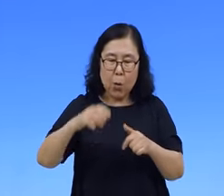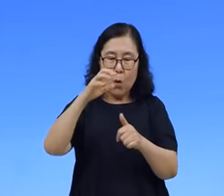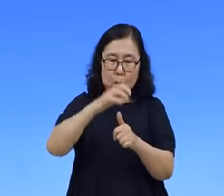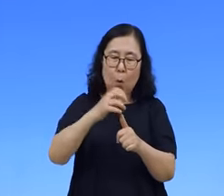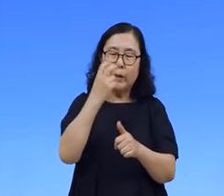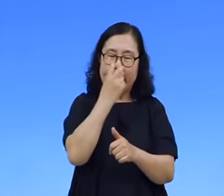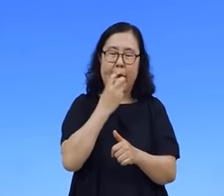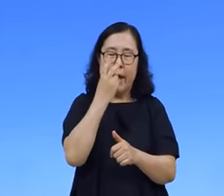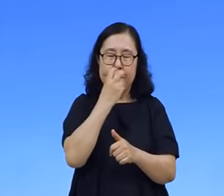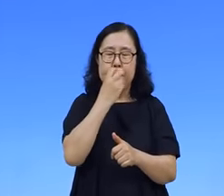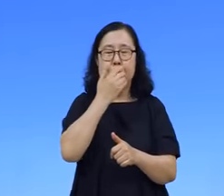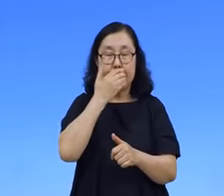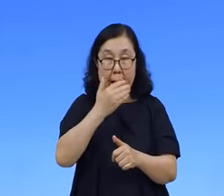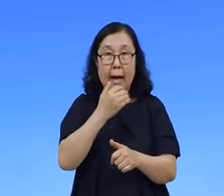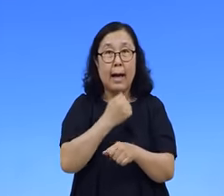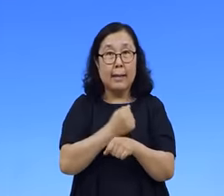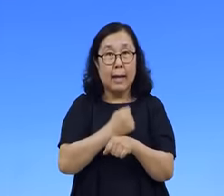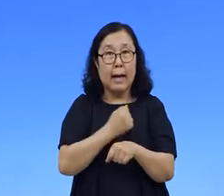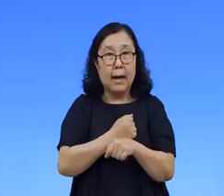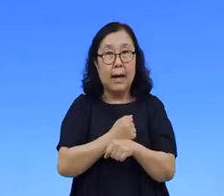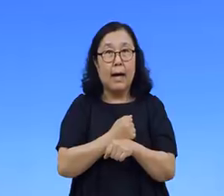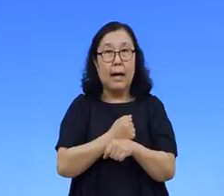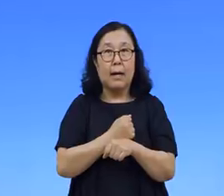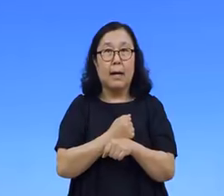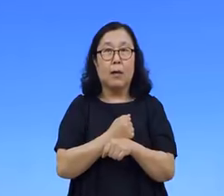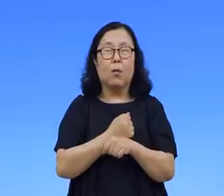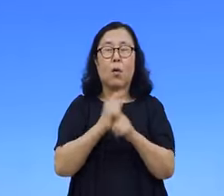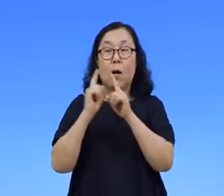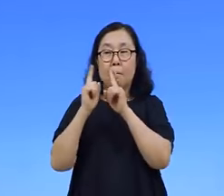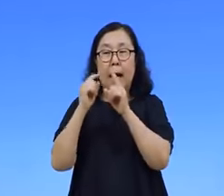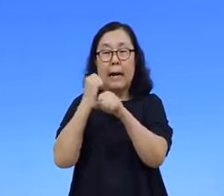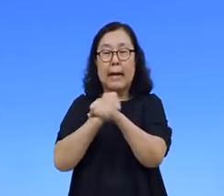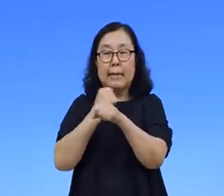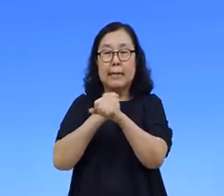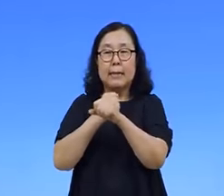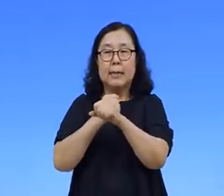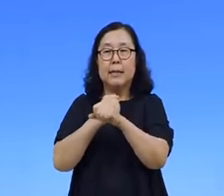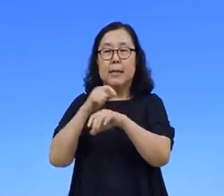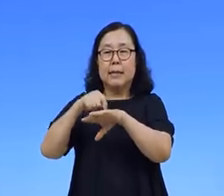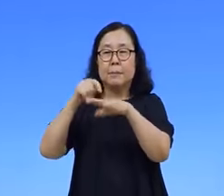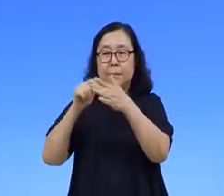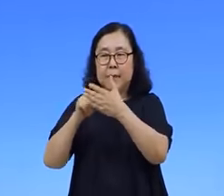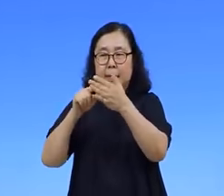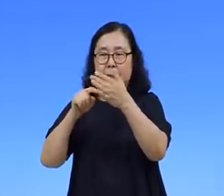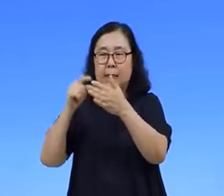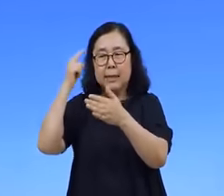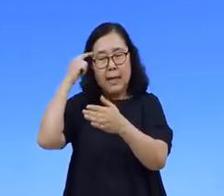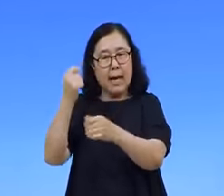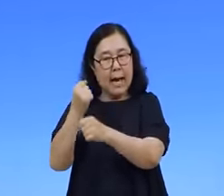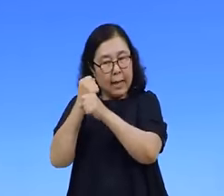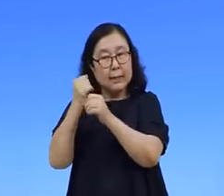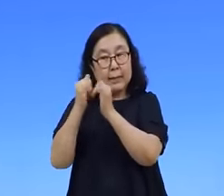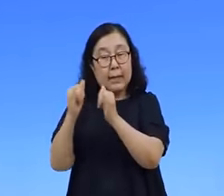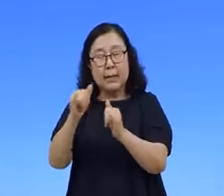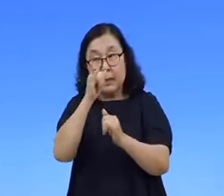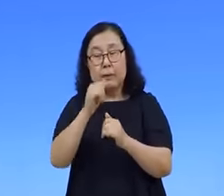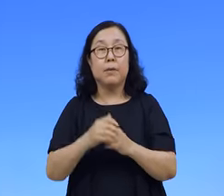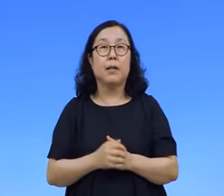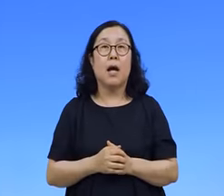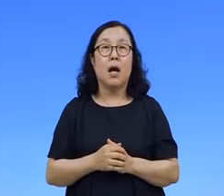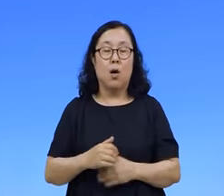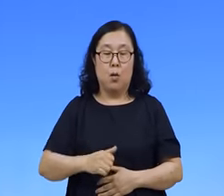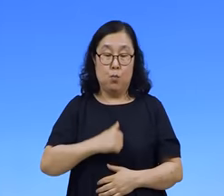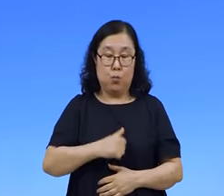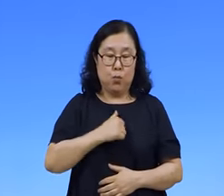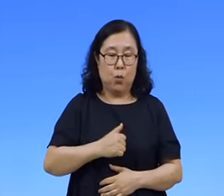다스리고 통제할 수 있다. 그러니까 그런 주장들을 하는 그 심리학자들이 있다는 겁니다. 예를